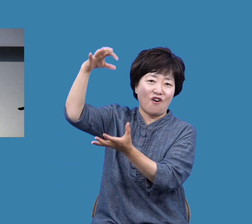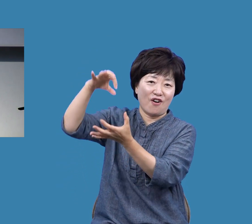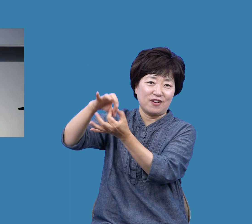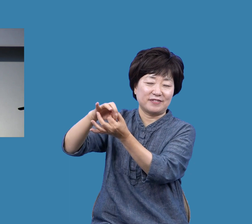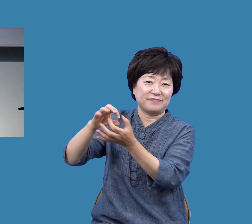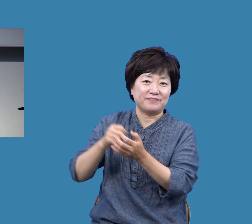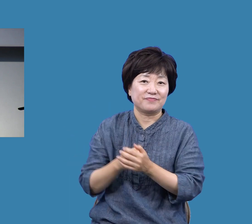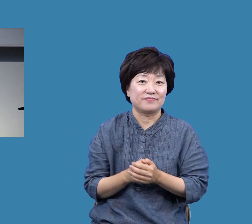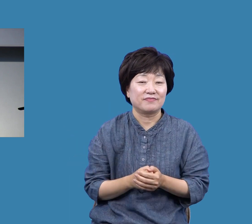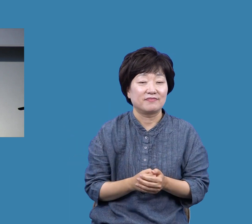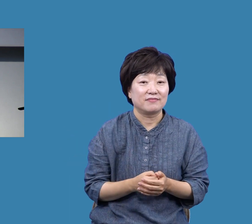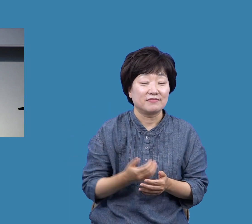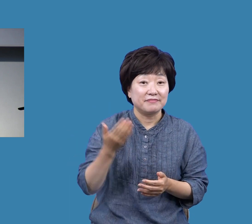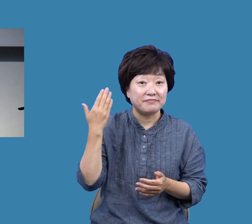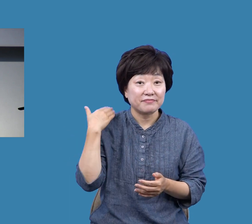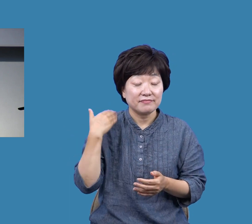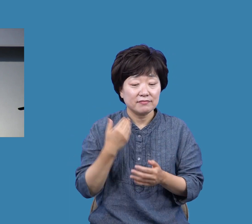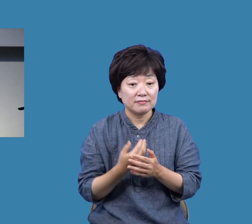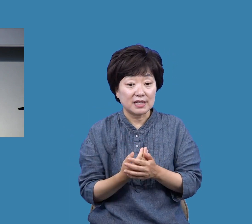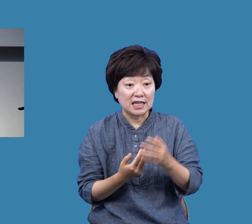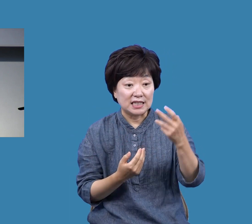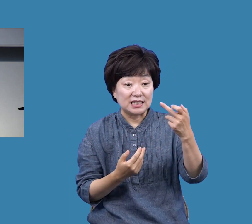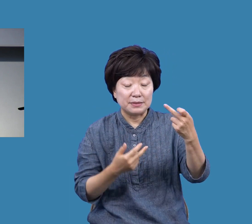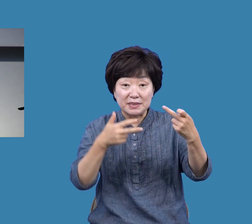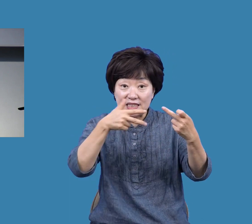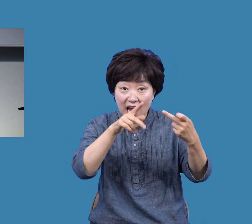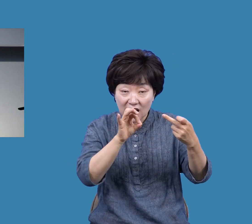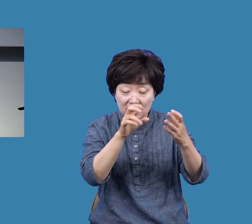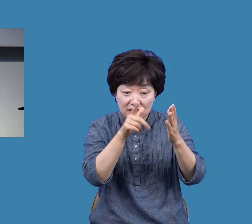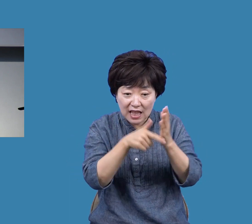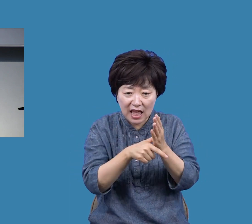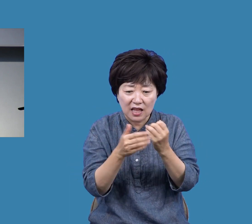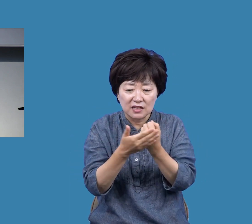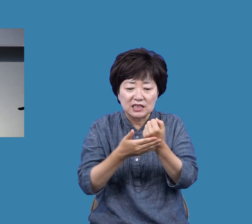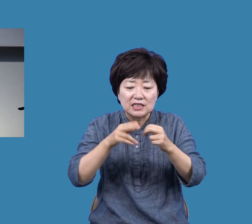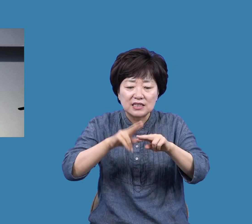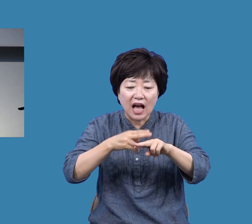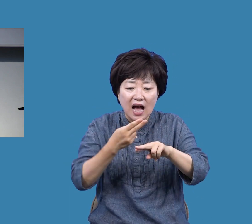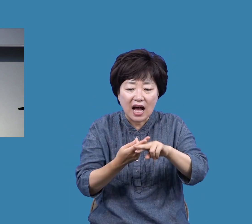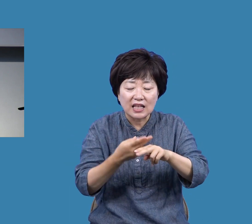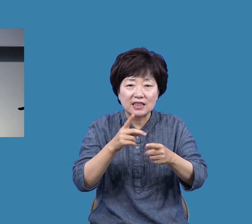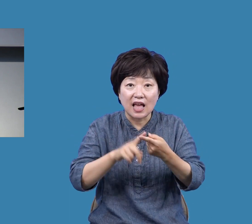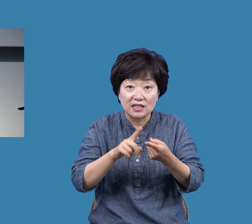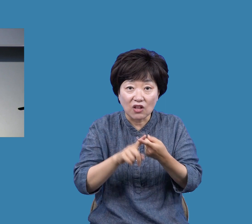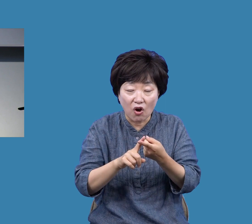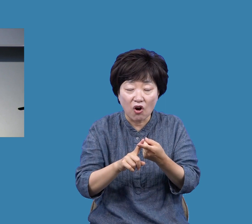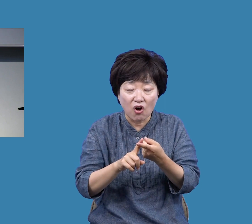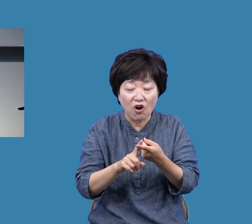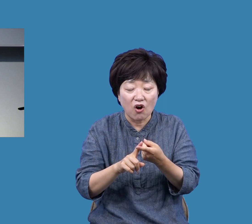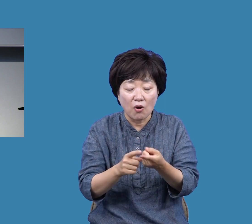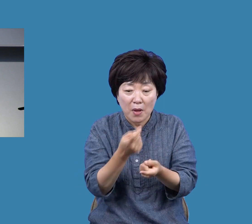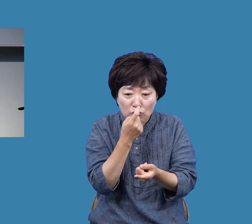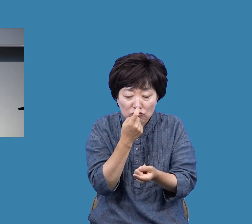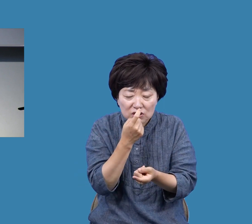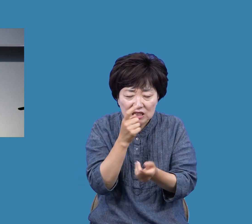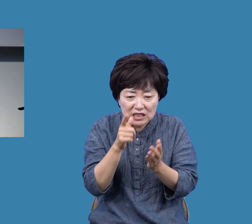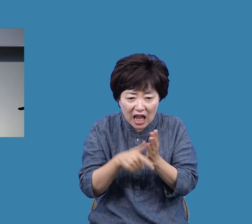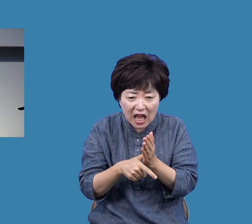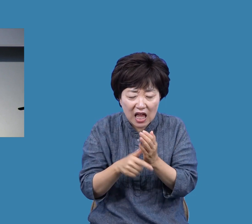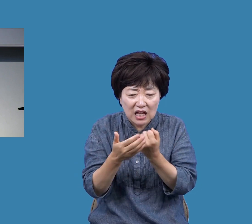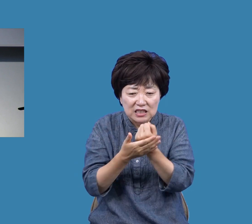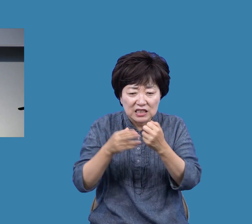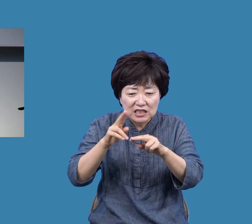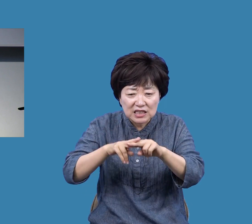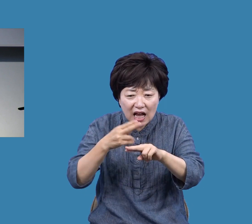12장 할 때 우리가 은사에 대한 이야기들을 좀 다룰 텐데 은사는 여러분 개인에게 주신 것이 아닙니다. 은사는 몸에게 주신 거예요.